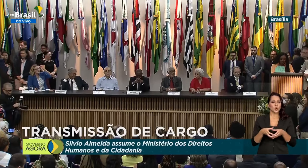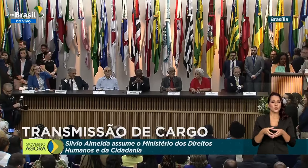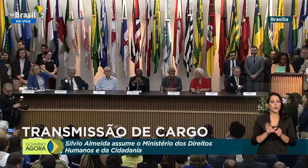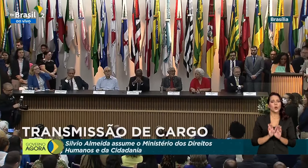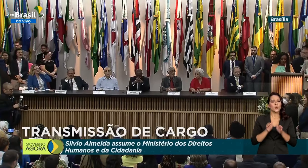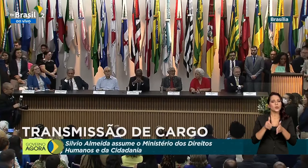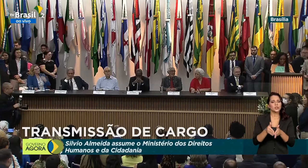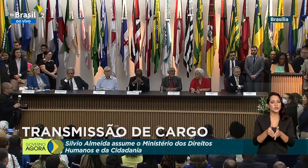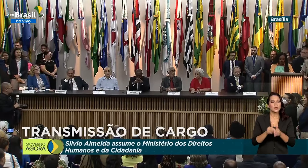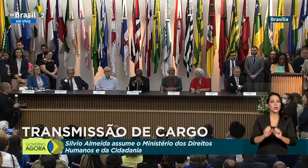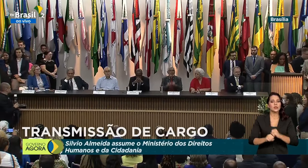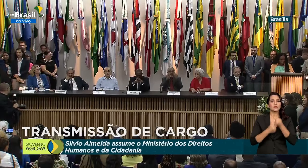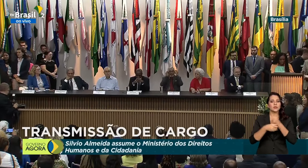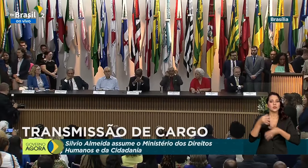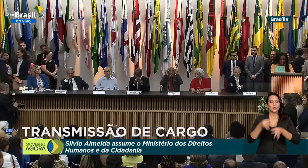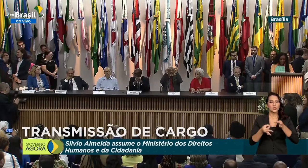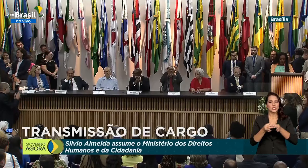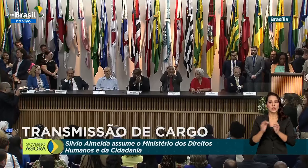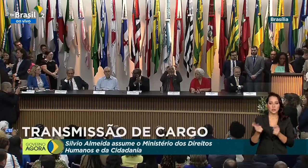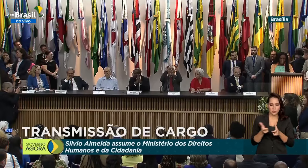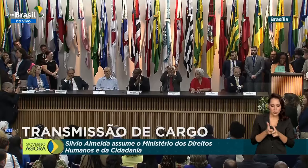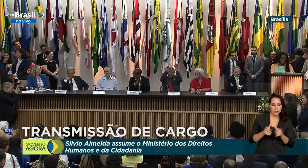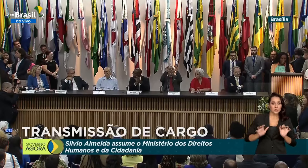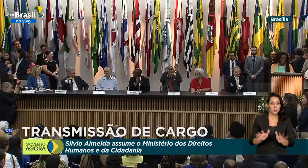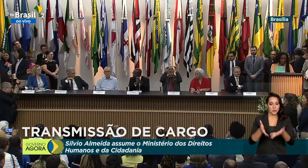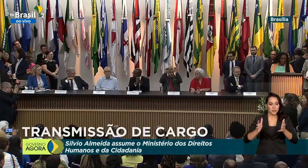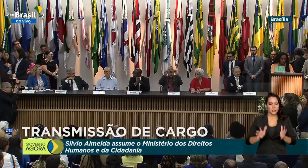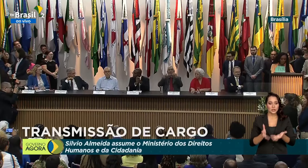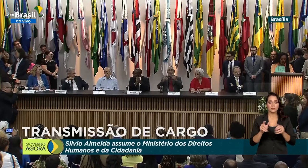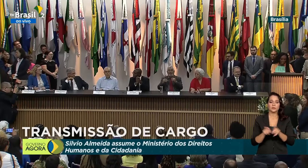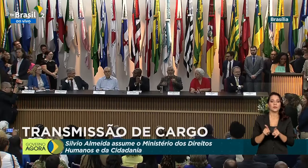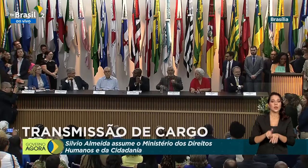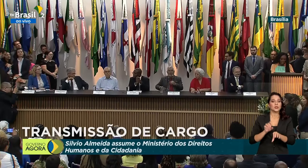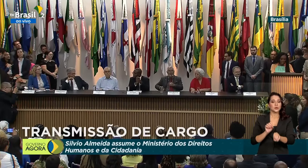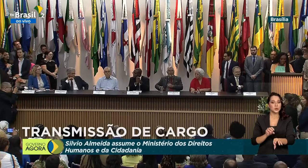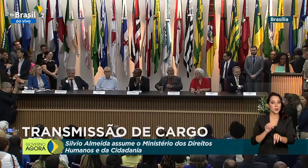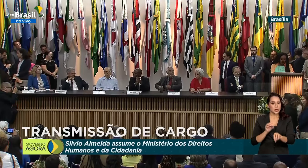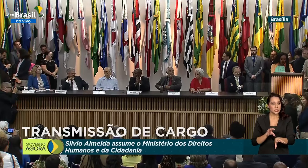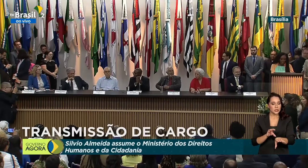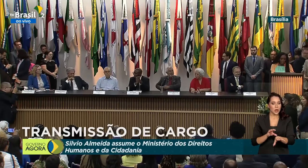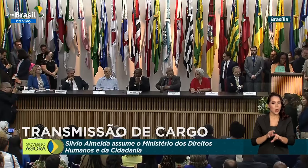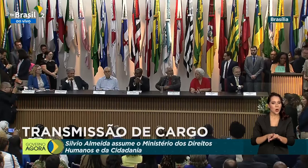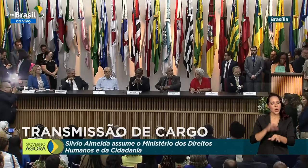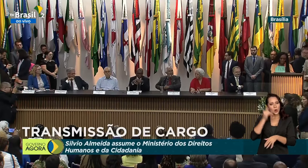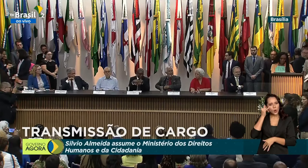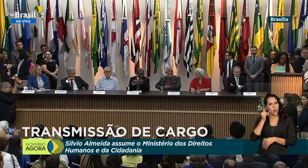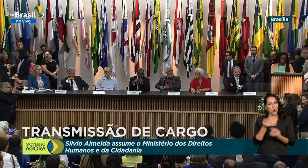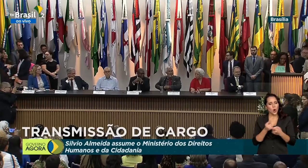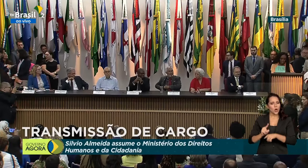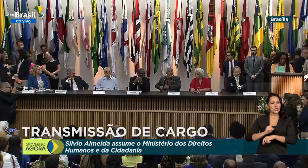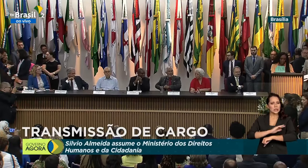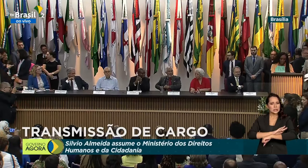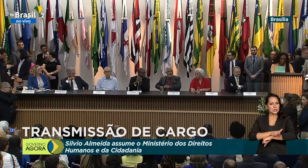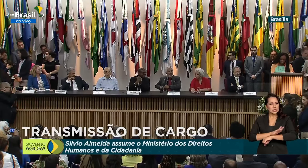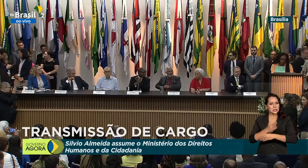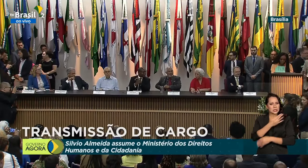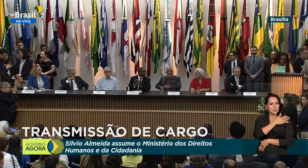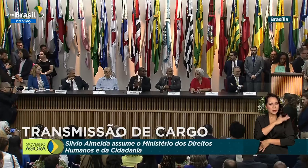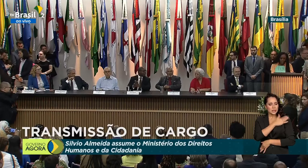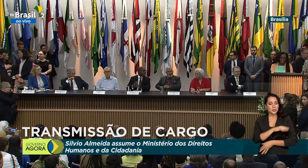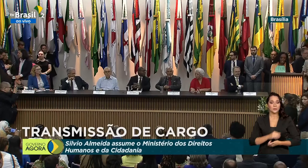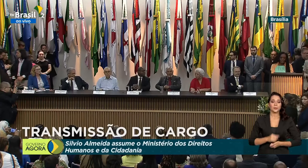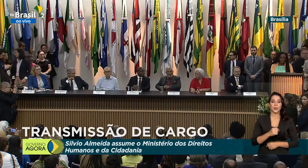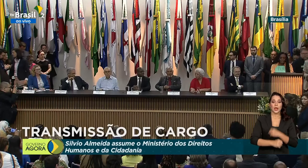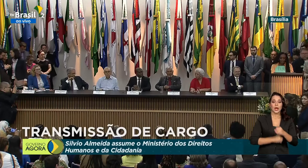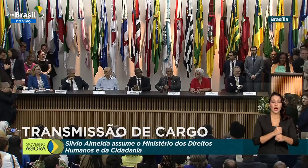a defesa jurídica de minorias e a promoção de uma educação antes discriminatória em 2021